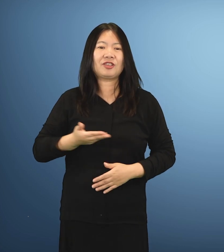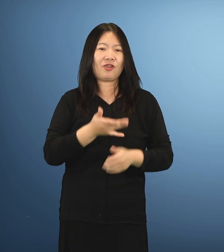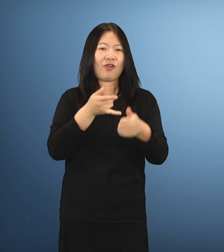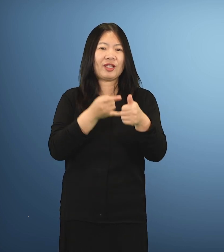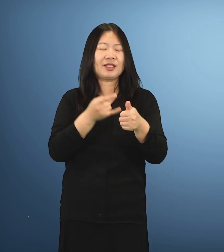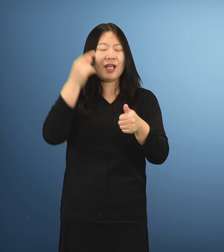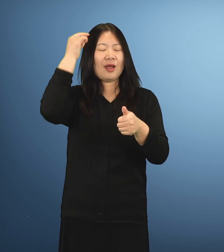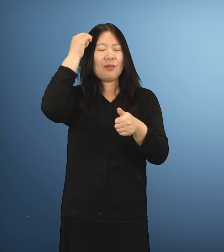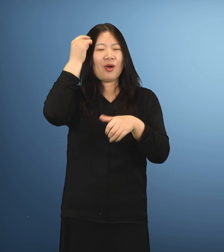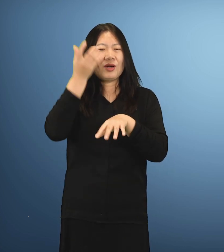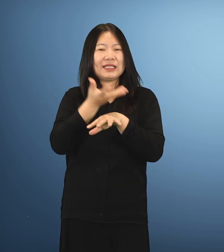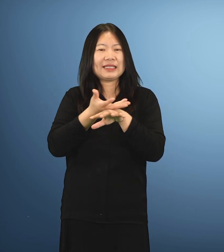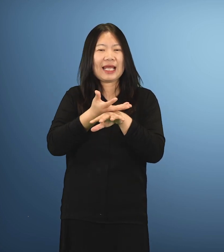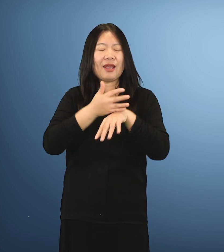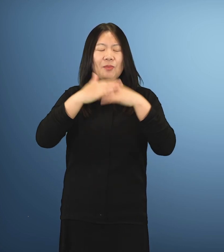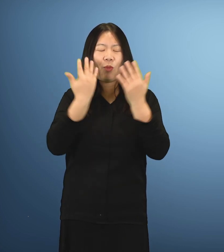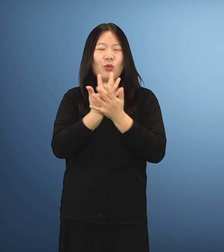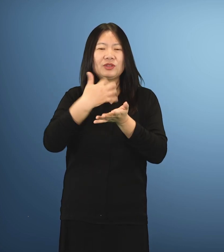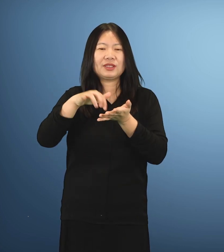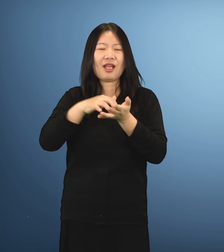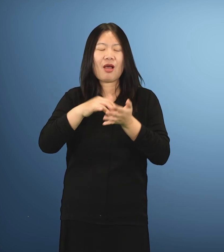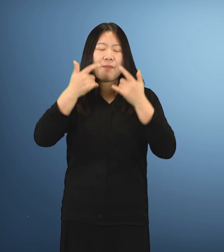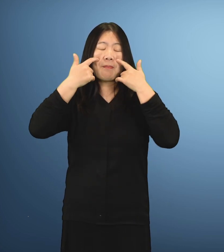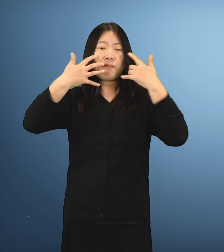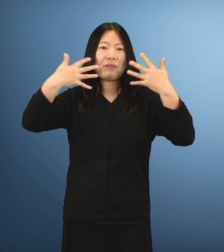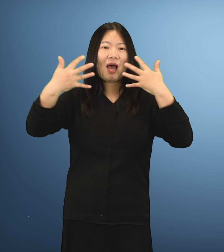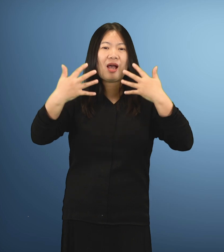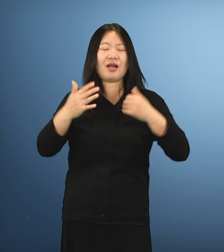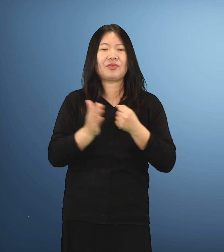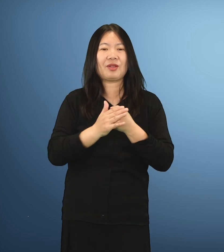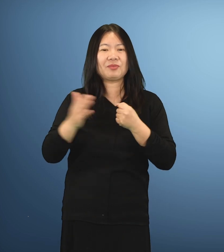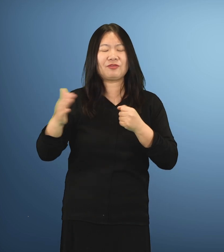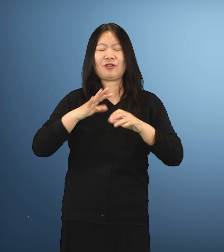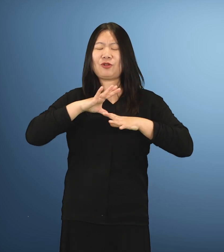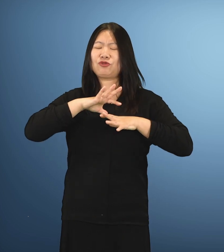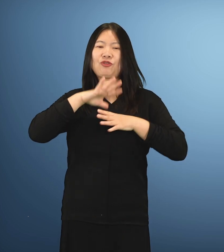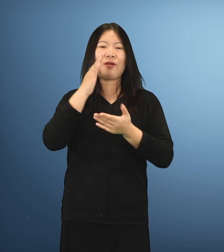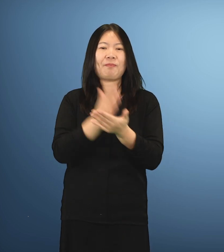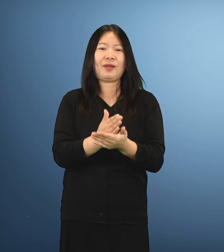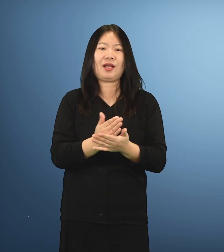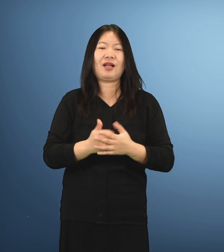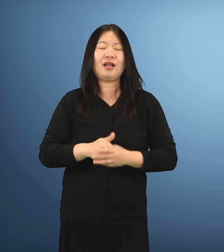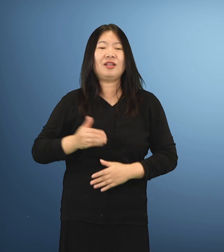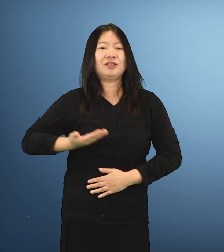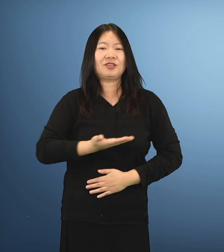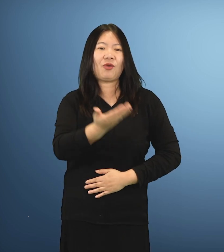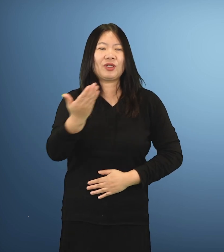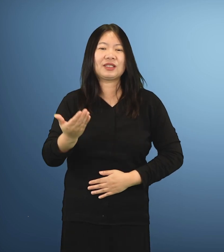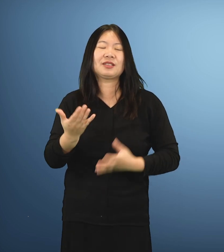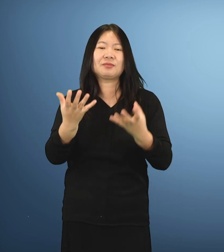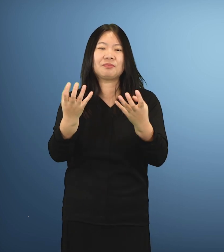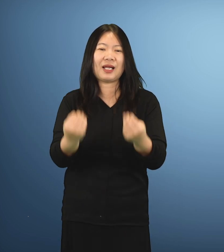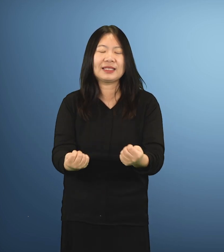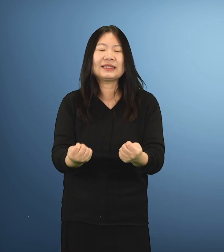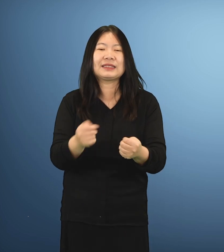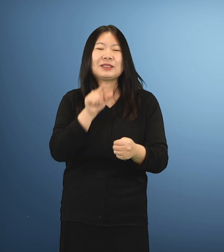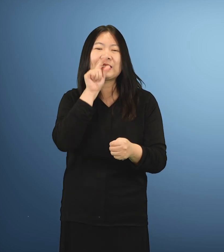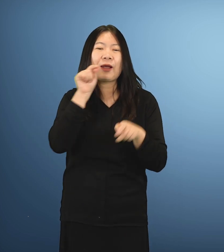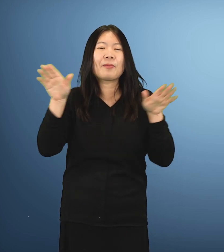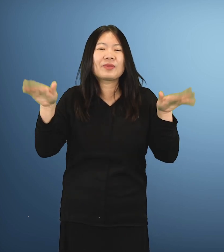너희에게는 머리털까지 다 세신 바 되었나니 두려워하지 말라. 너희는 많은